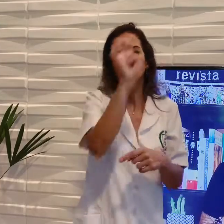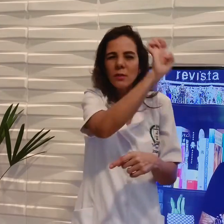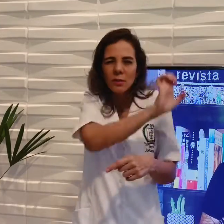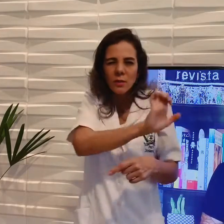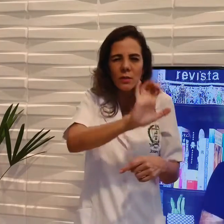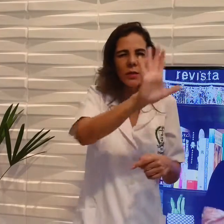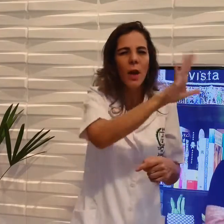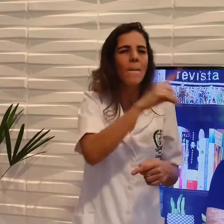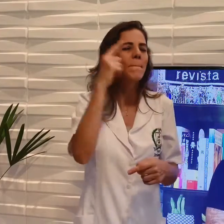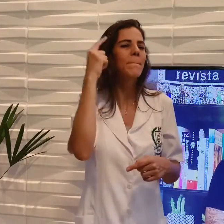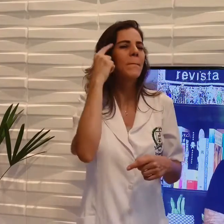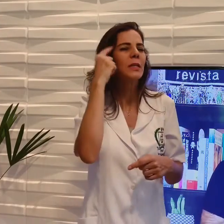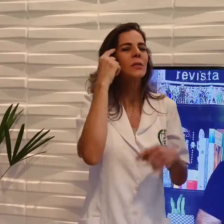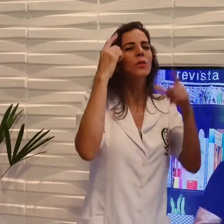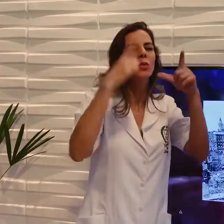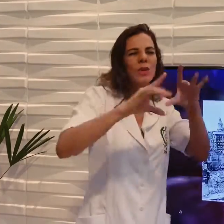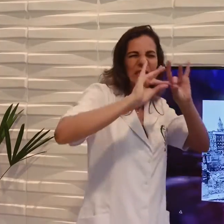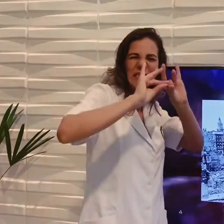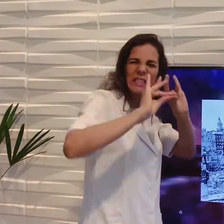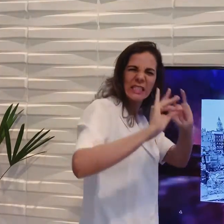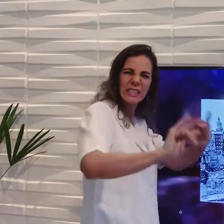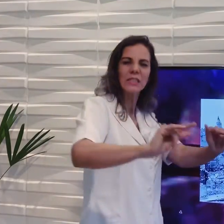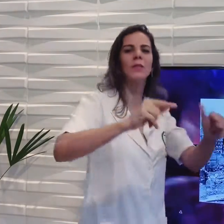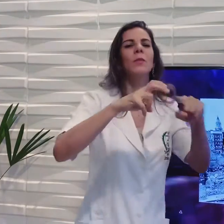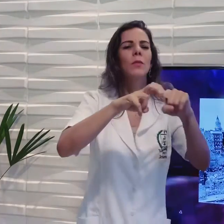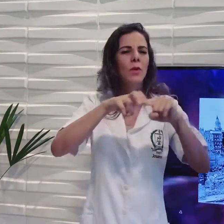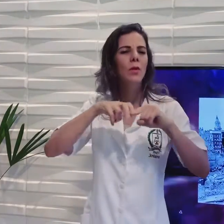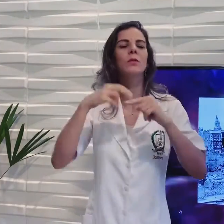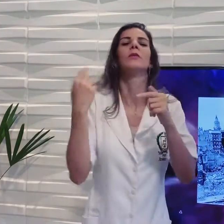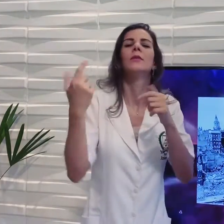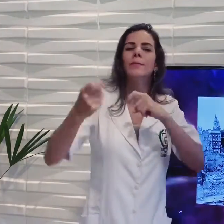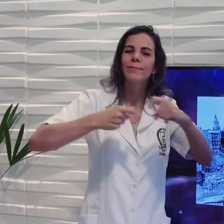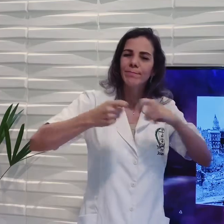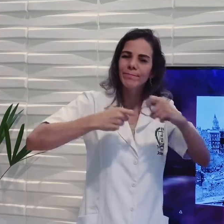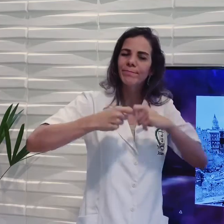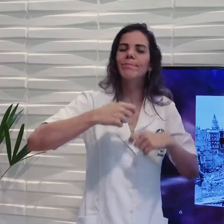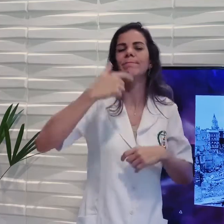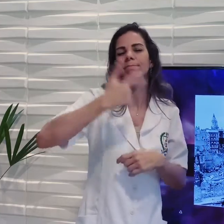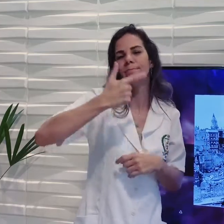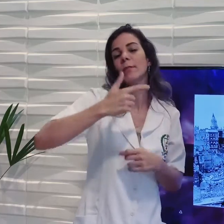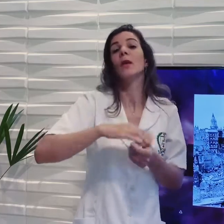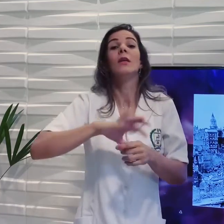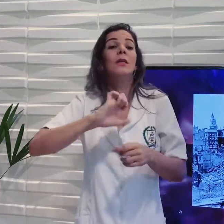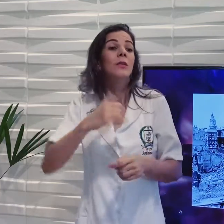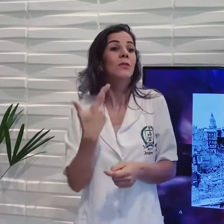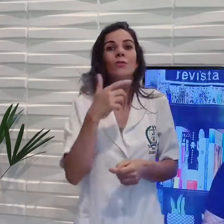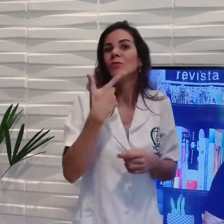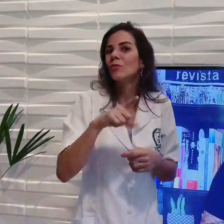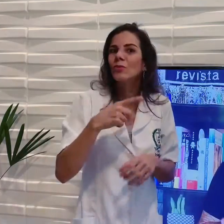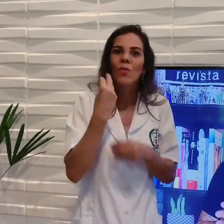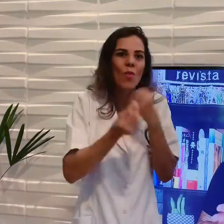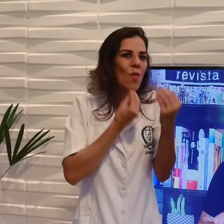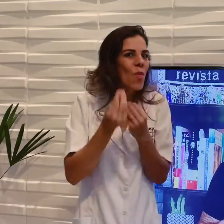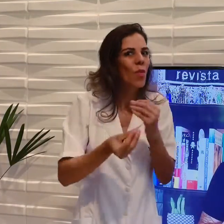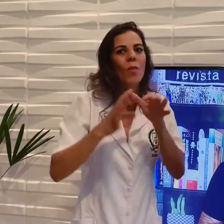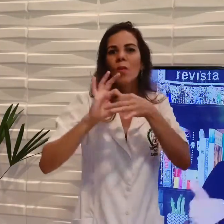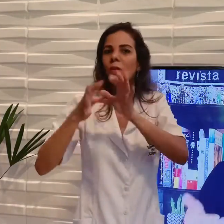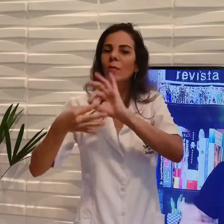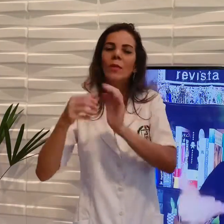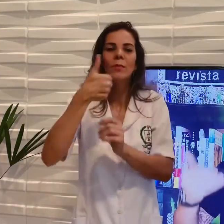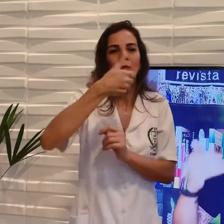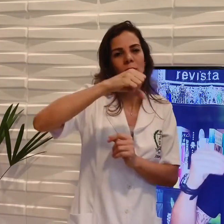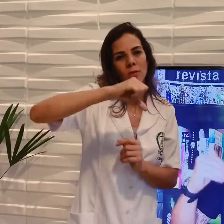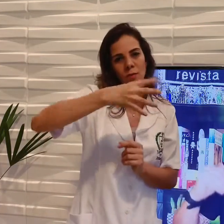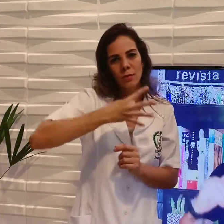dos cenários mais devastados e mais impactados com a guerra. Obviamente, não tinha a menor condição de ter a Olimpíada em 1944.